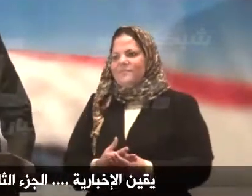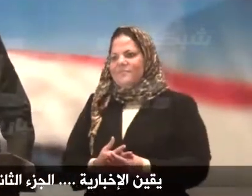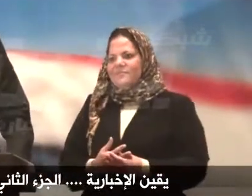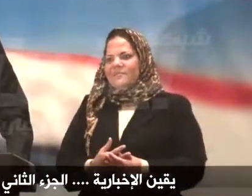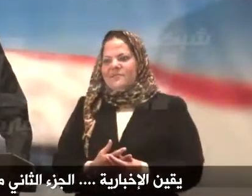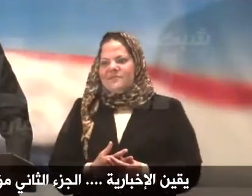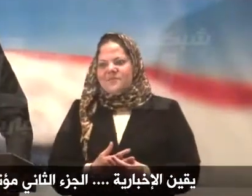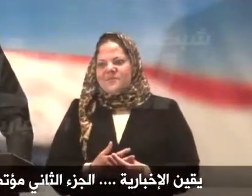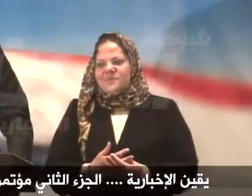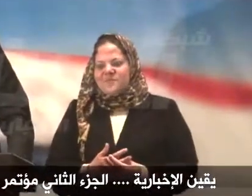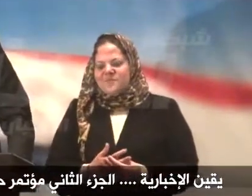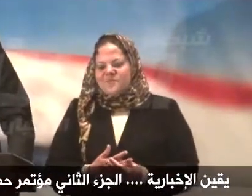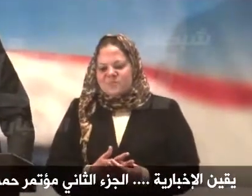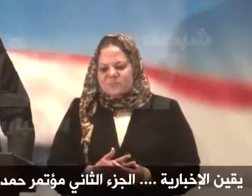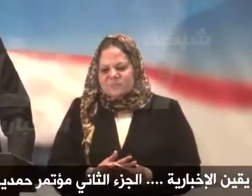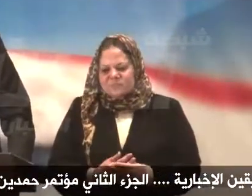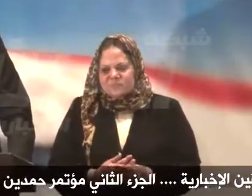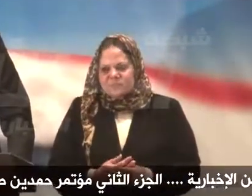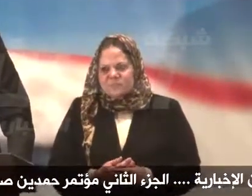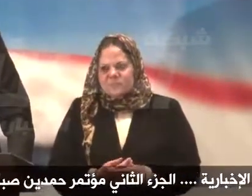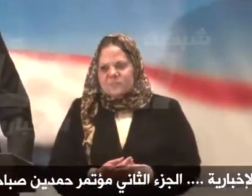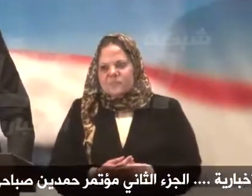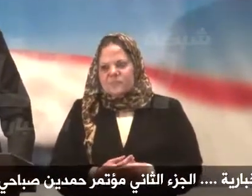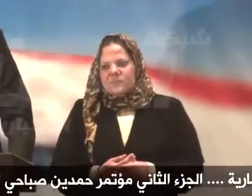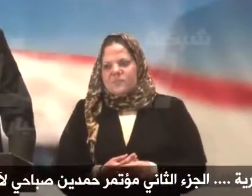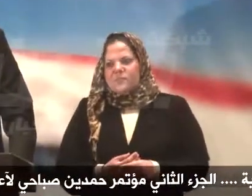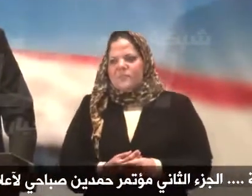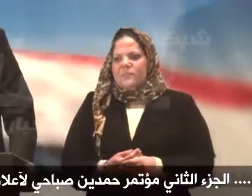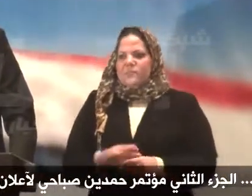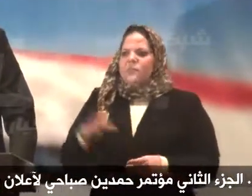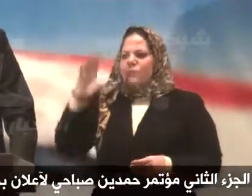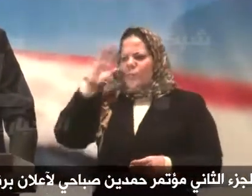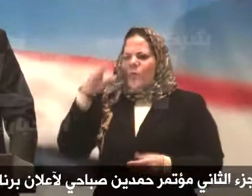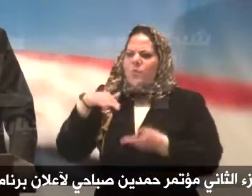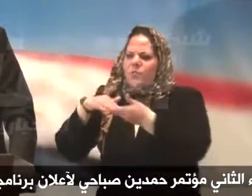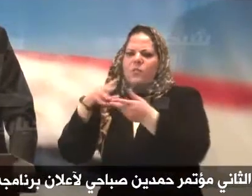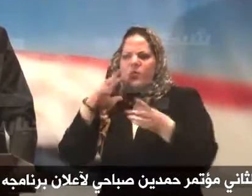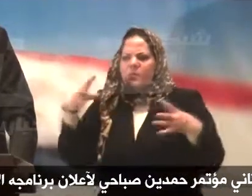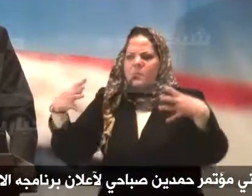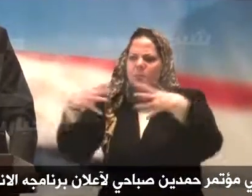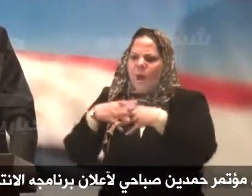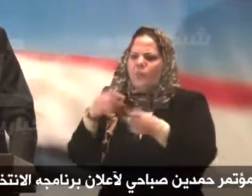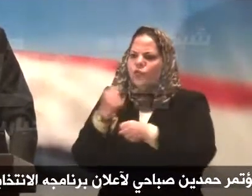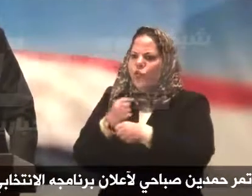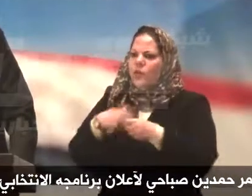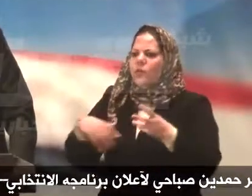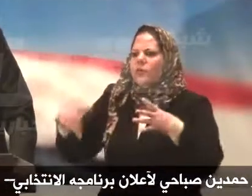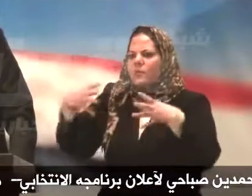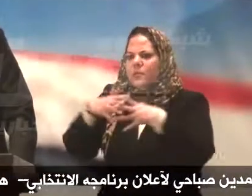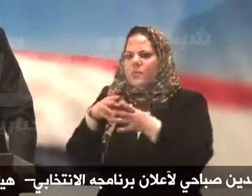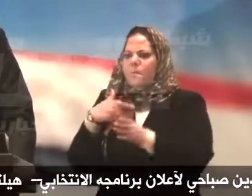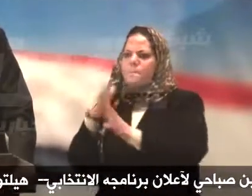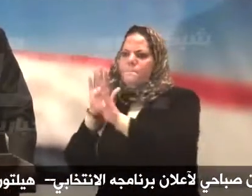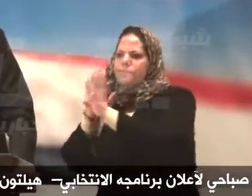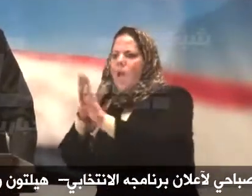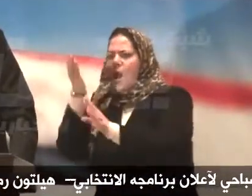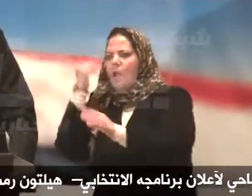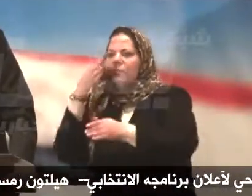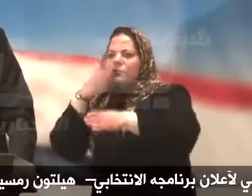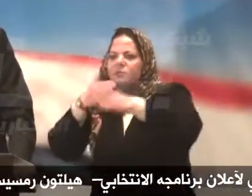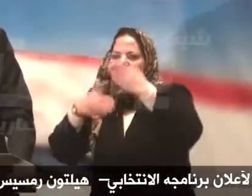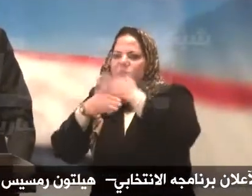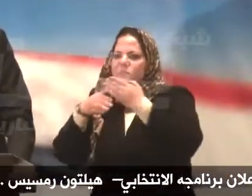الحزب اللي بأشرف بإني انتميت إليه وشاركت في